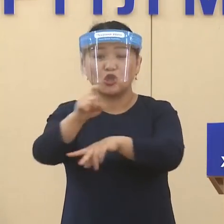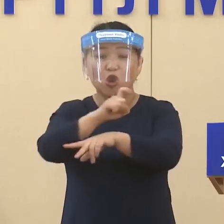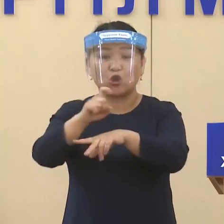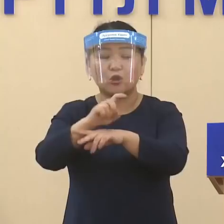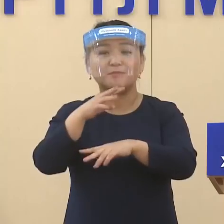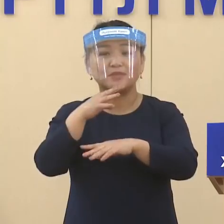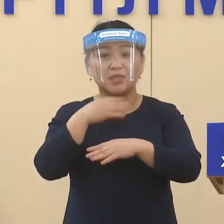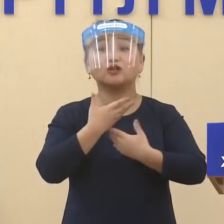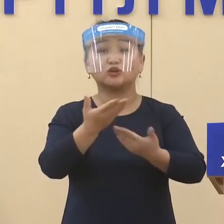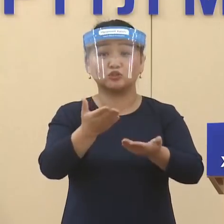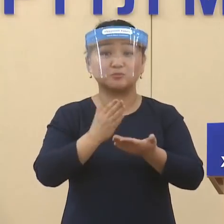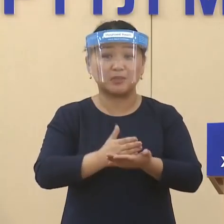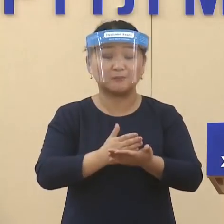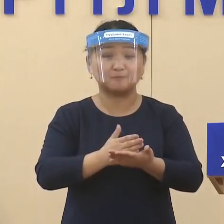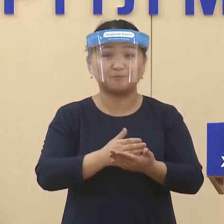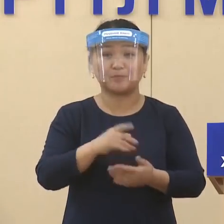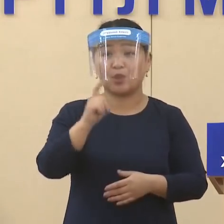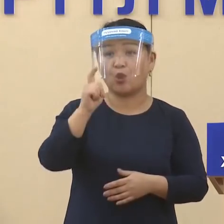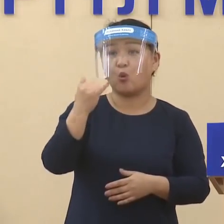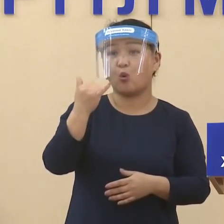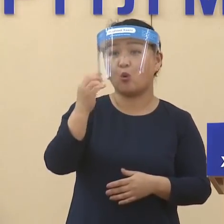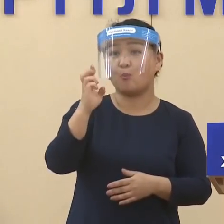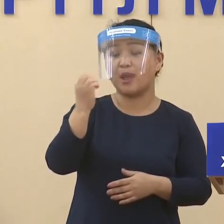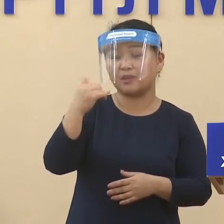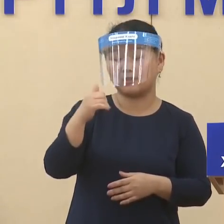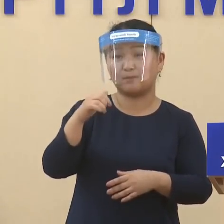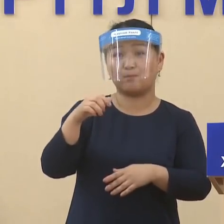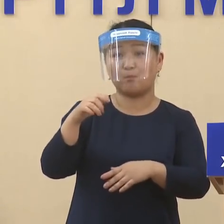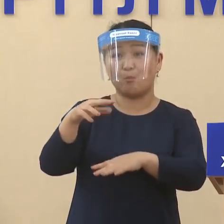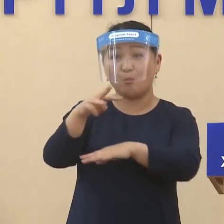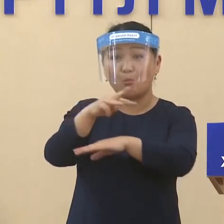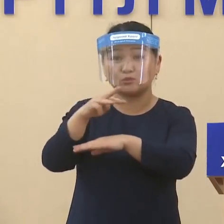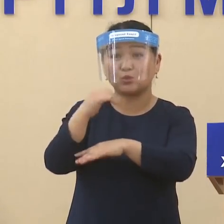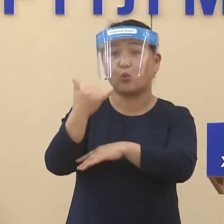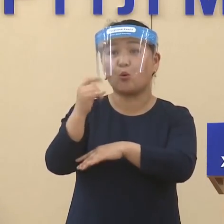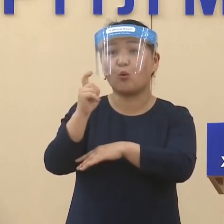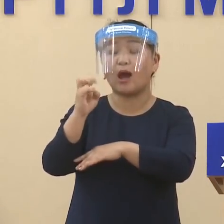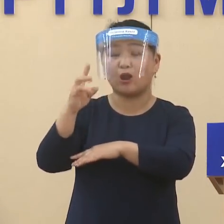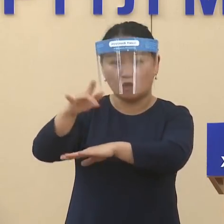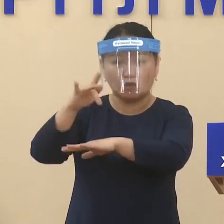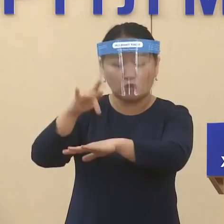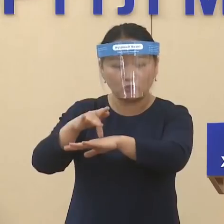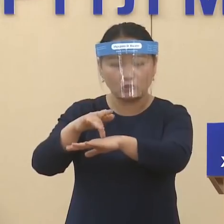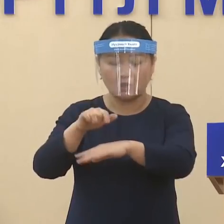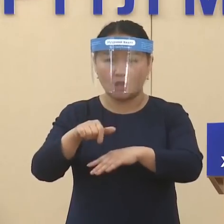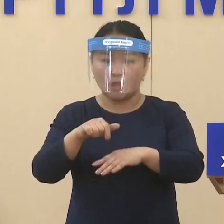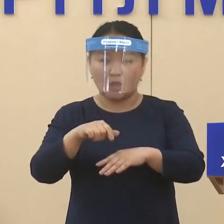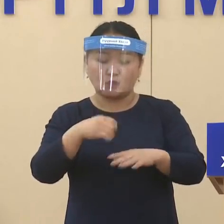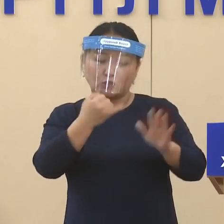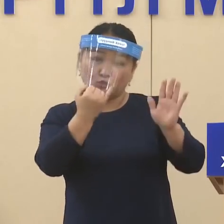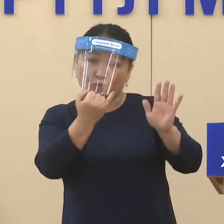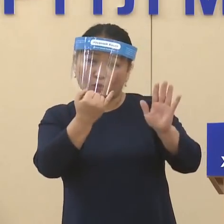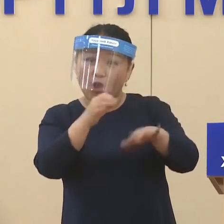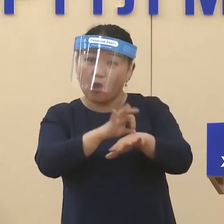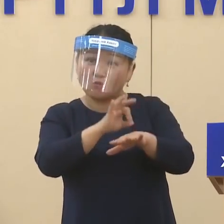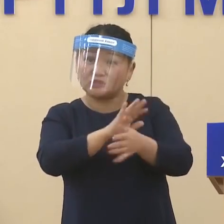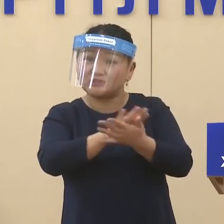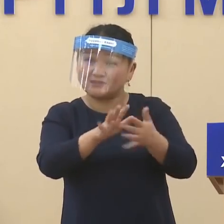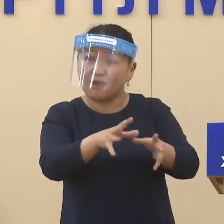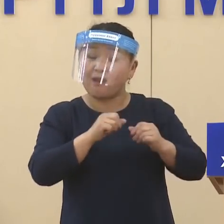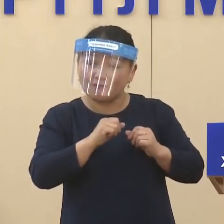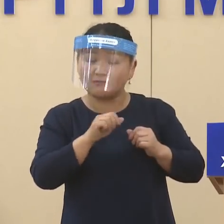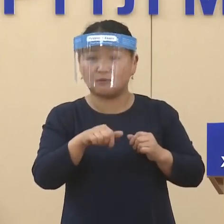байна. За Хубэй мужийн Ухаан хотод өнгөрсөн 7 хоногийн сүүлээр халдварын 6 тохиолдол шинээр илэрсэн. За